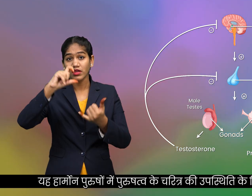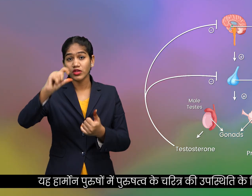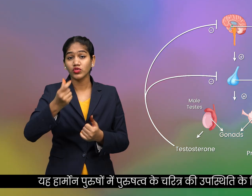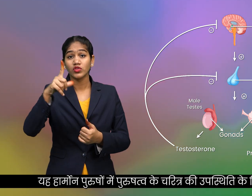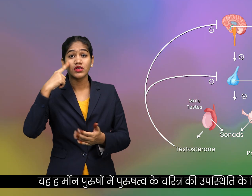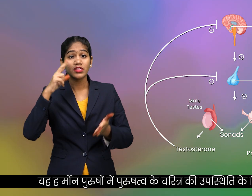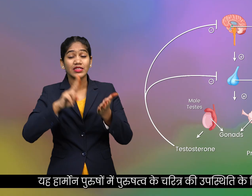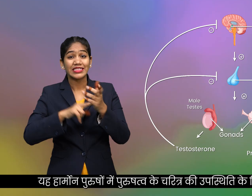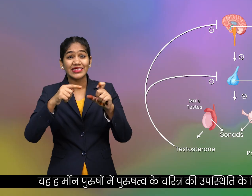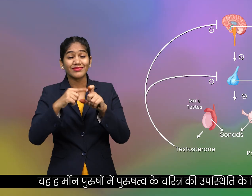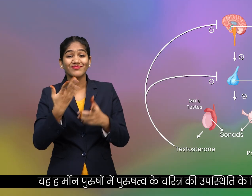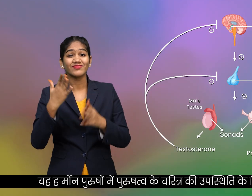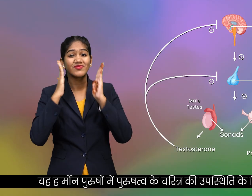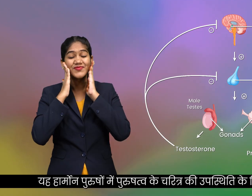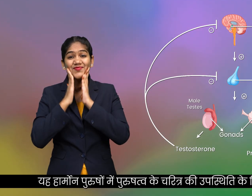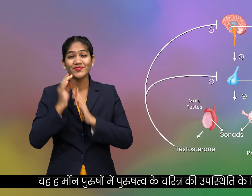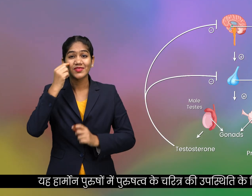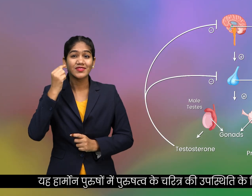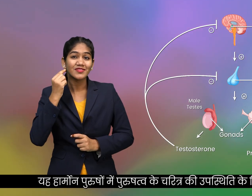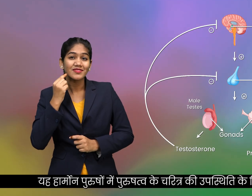लिए जिम्मेदार हैं।